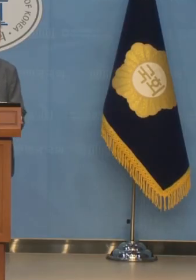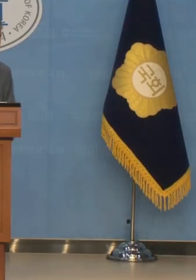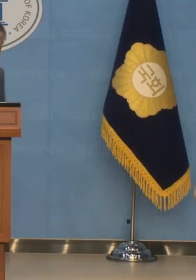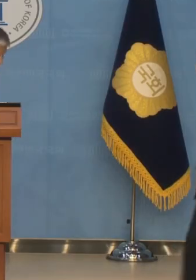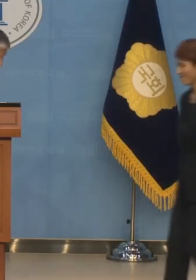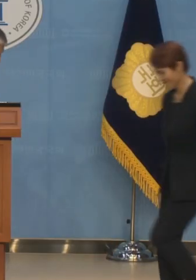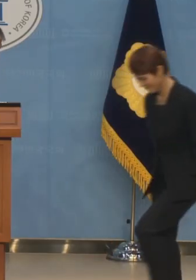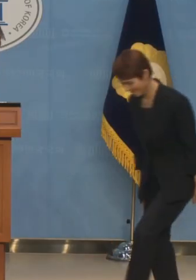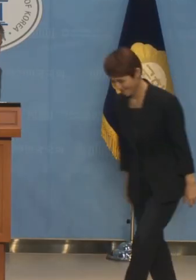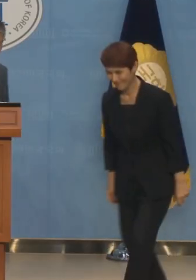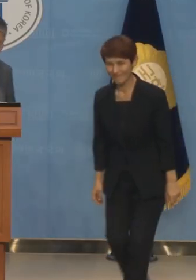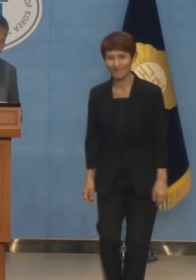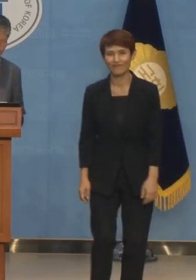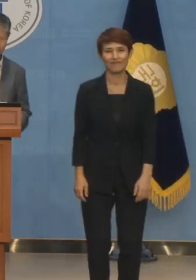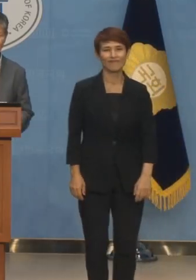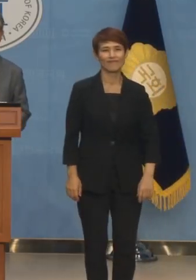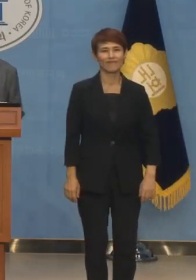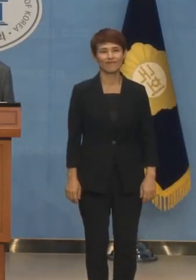네, 안녕하세요.